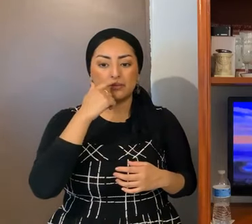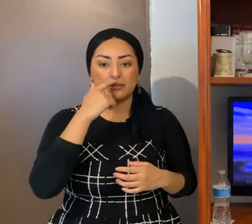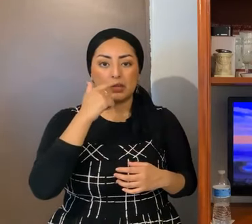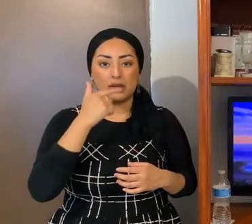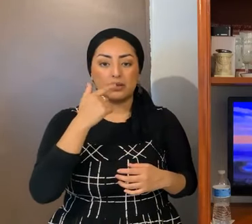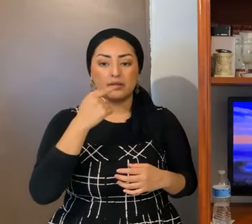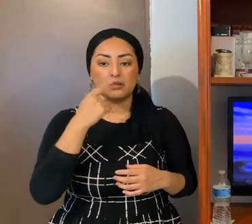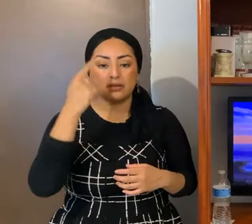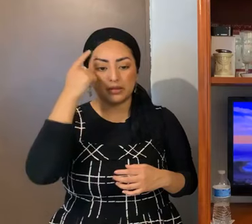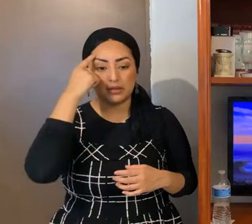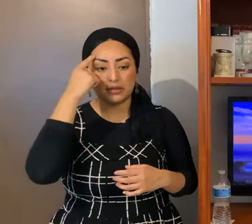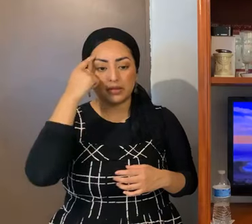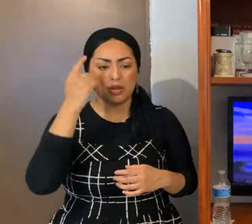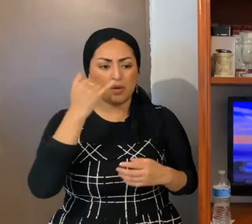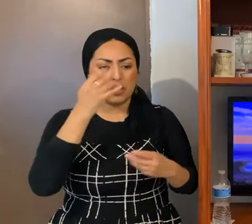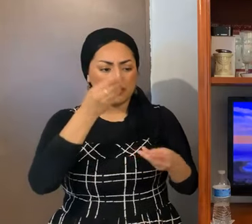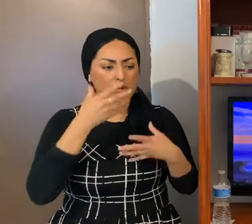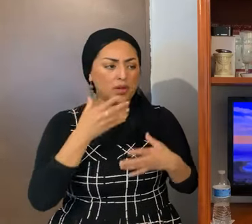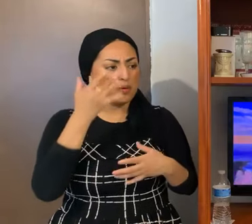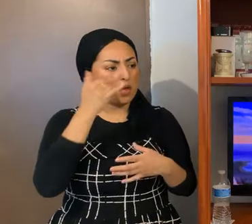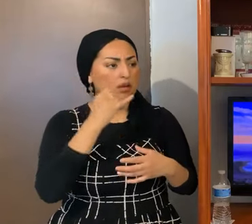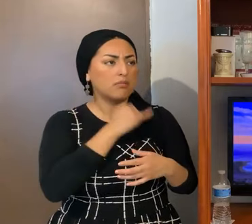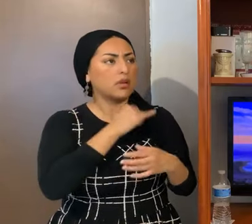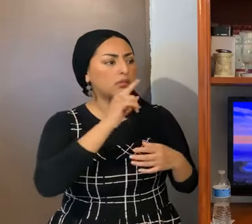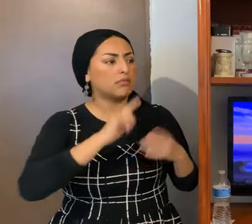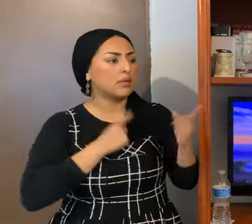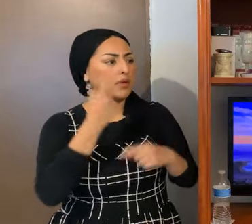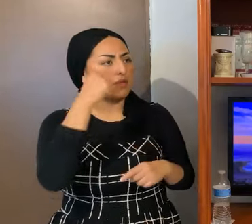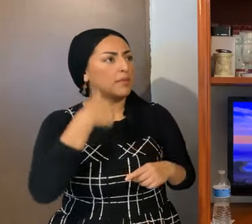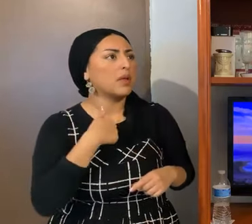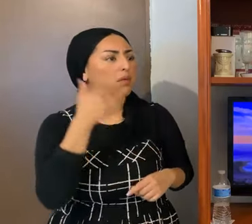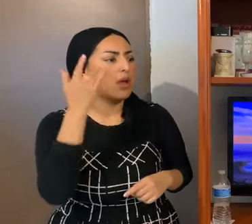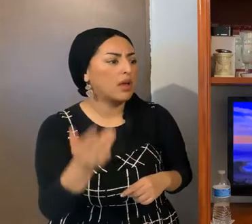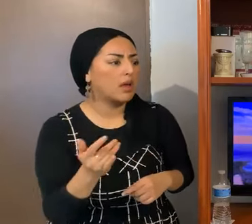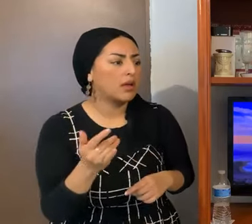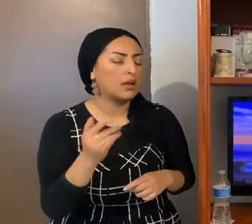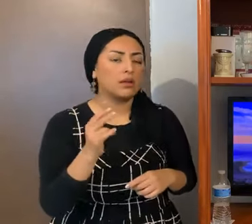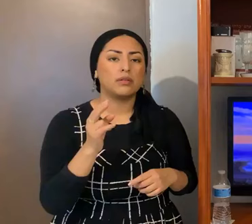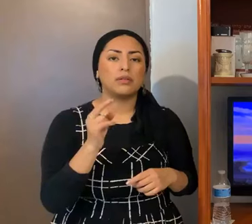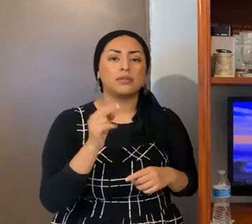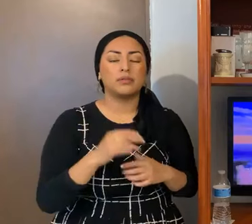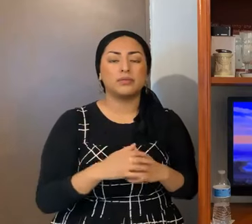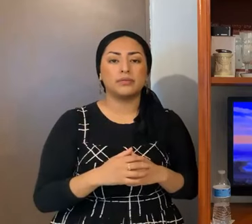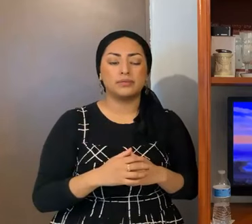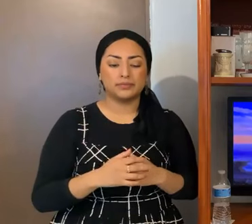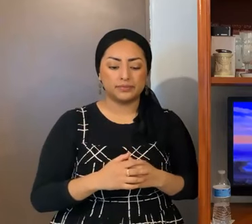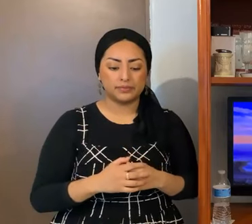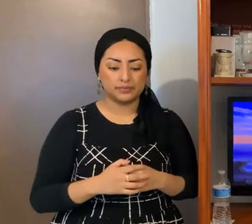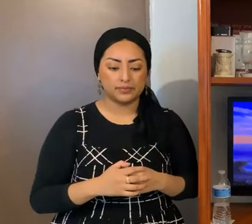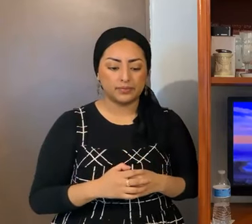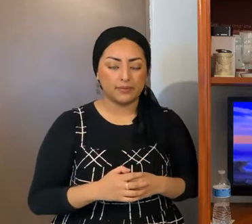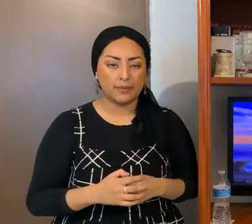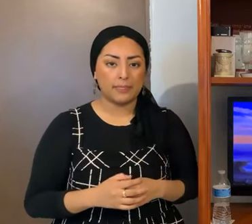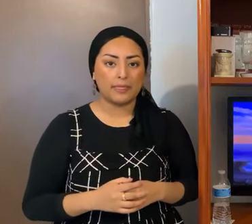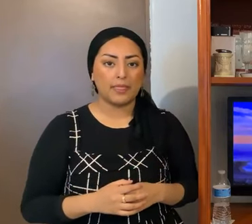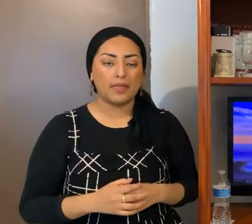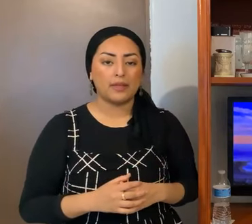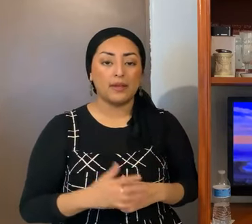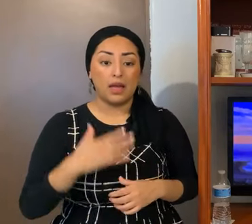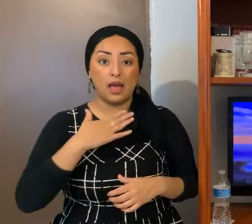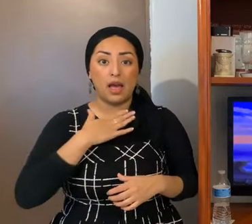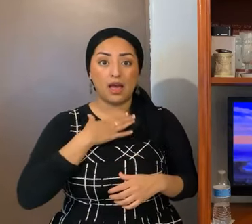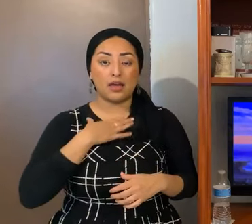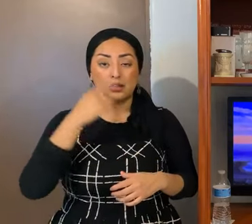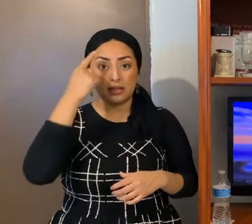decir, ¿por qué me dice eso en nuestro amado Naví? ¿Por qué dice que estoy mal en esto? ¿Por qué dice que estoy mal en aquello? Y decía,